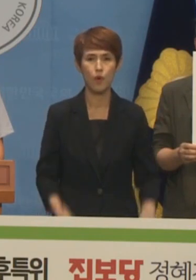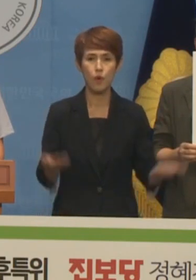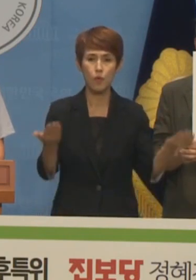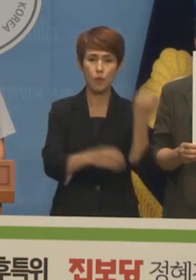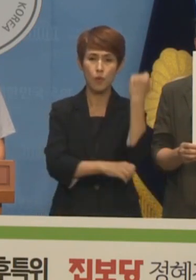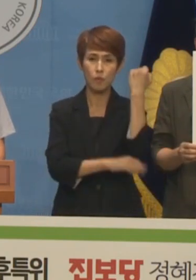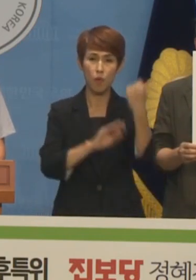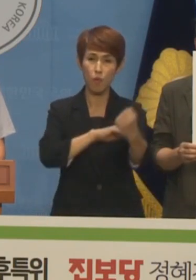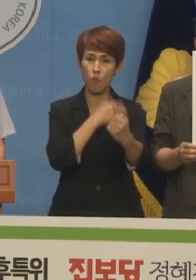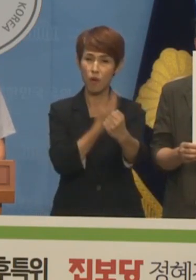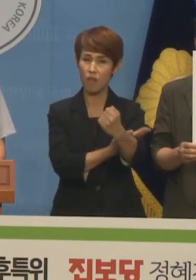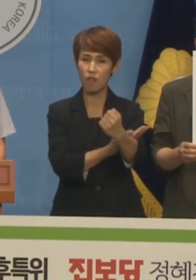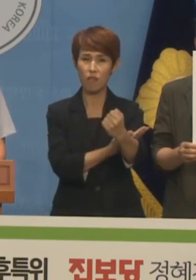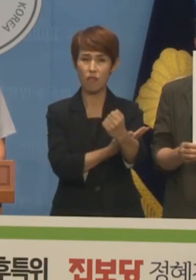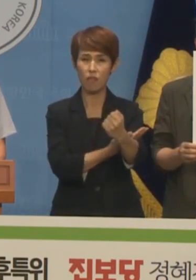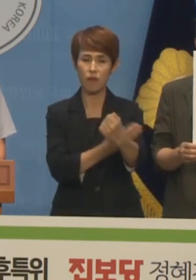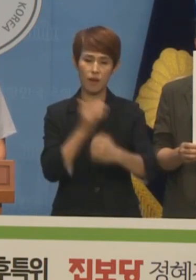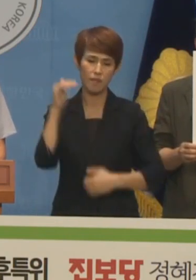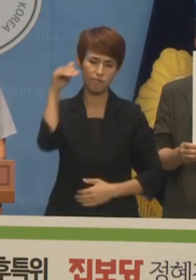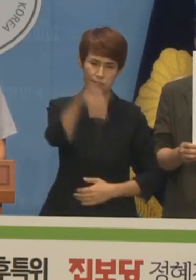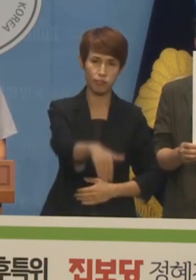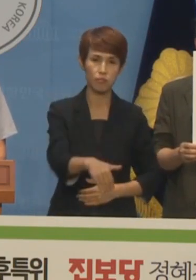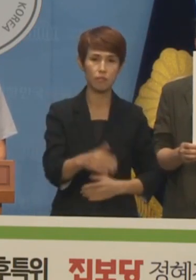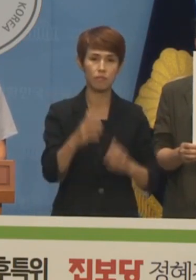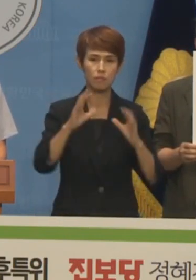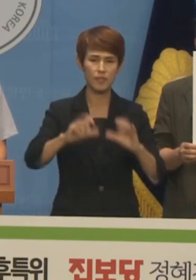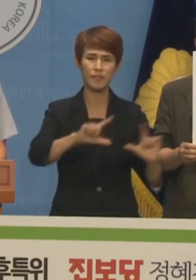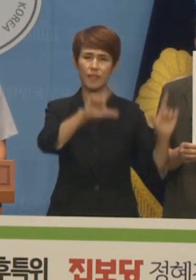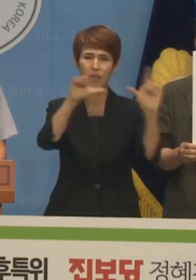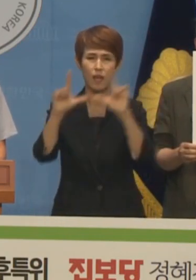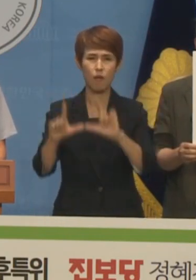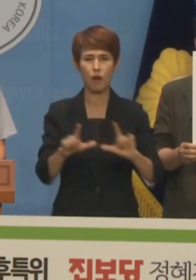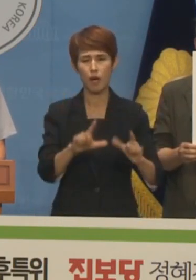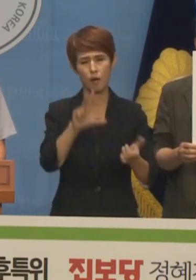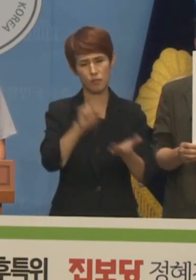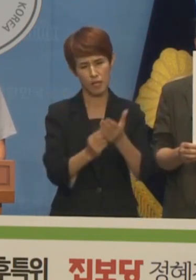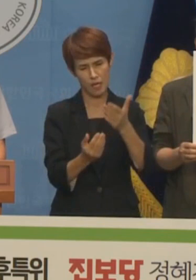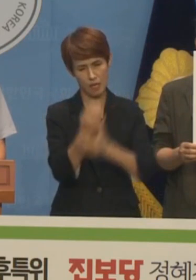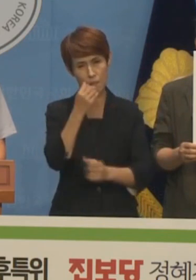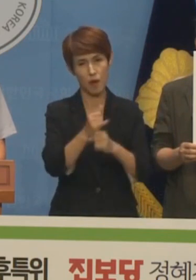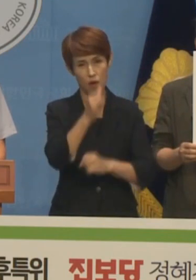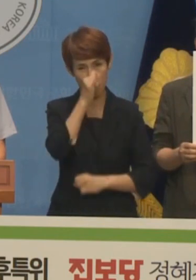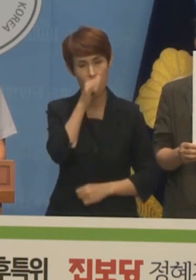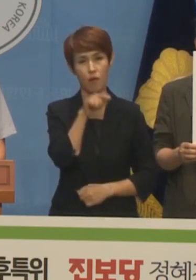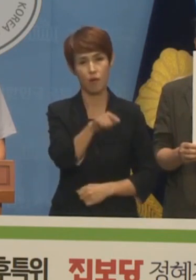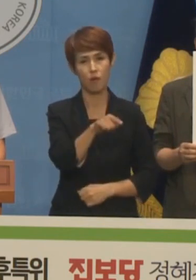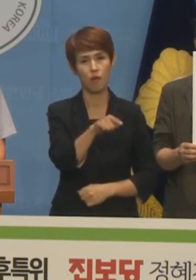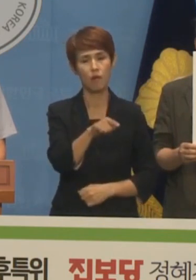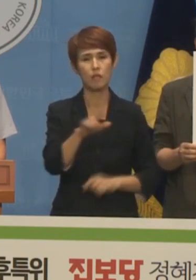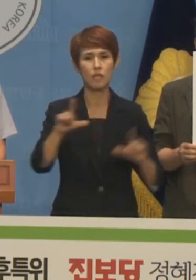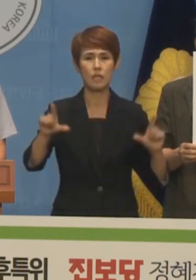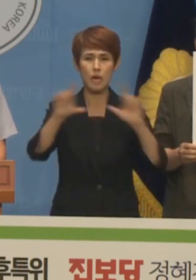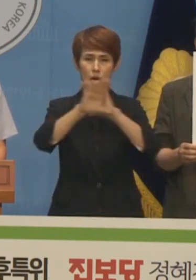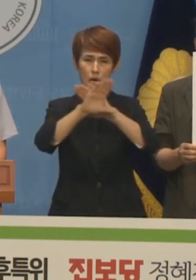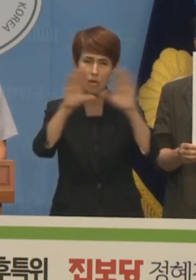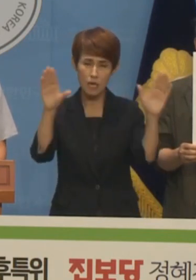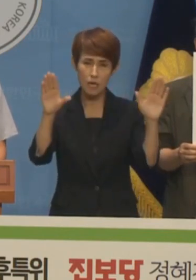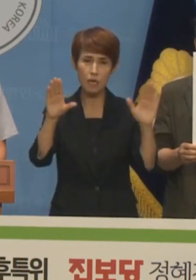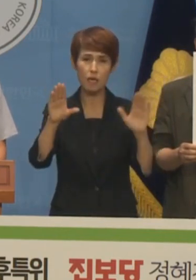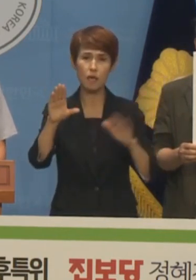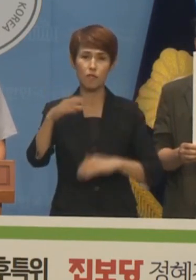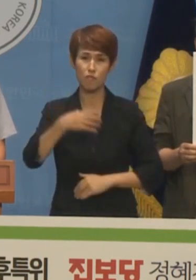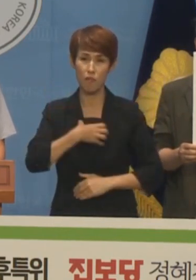노동기본권을 후퇴시키고 민생을 파탄내고 있는 윤석열 정권이 이제는 기후악당 정권임을